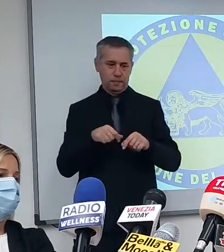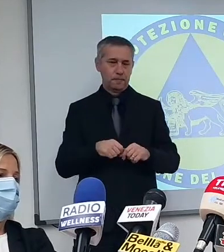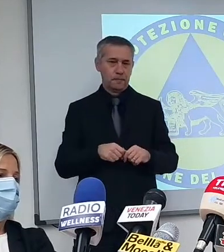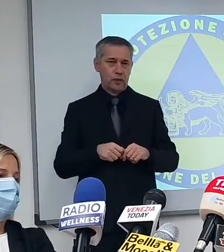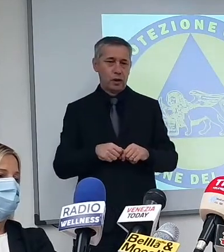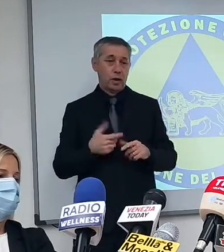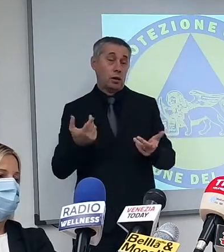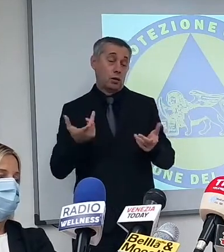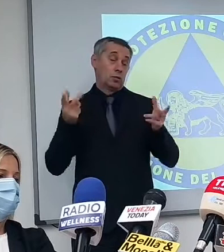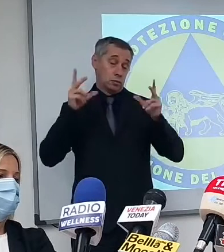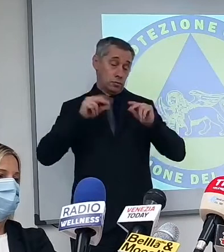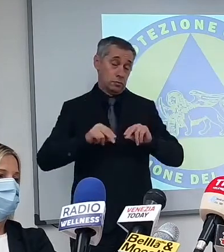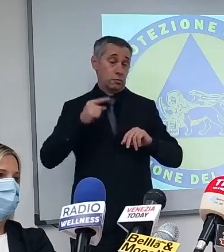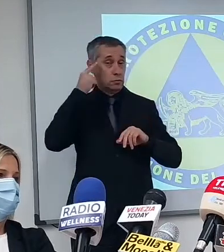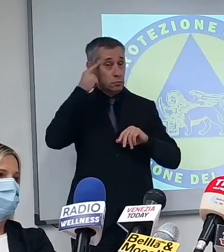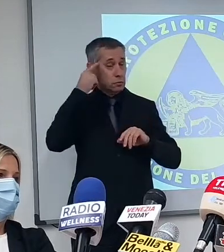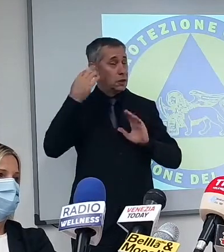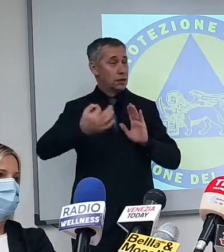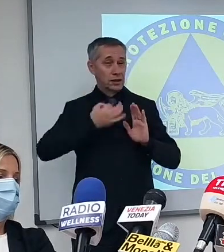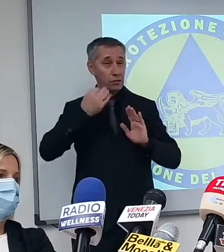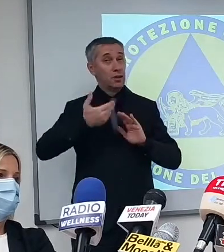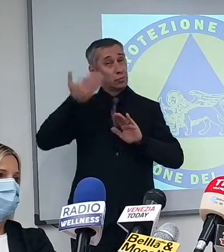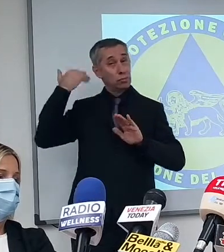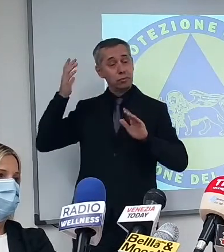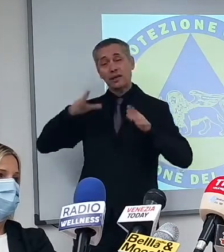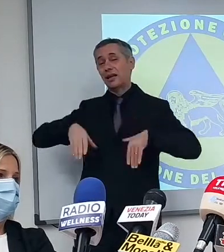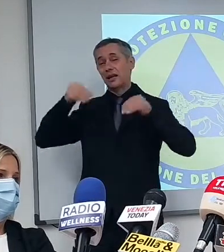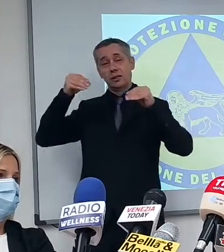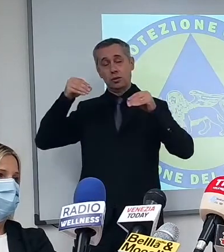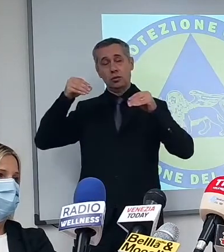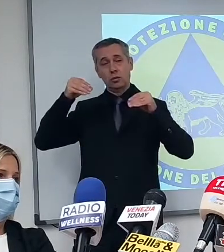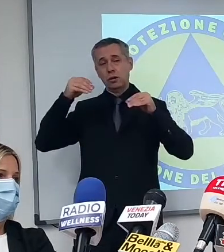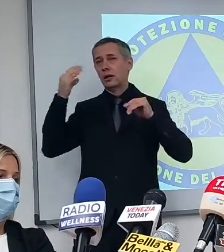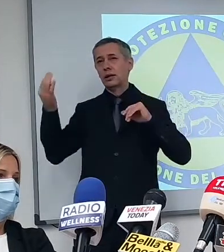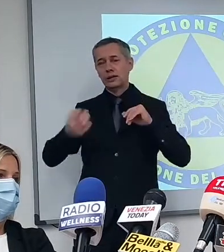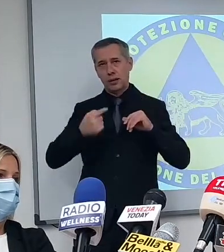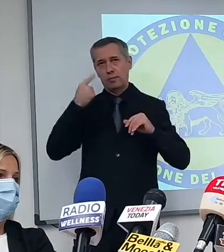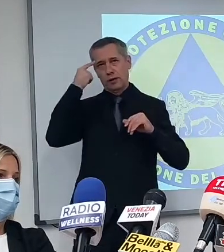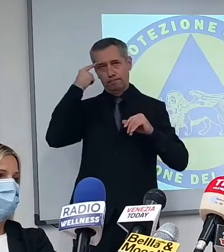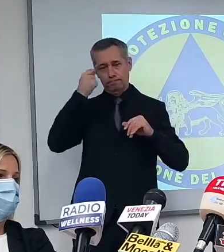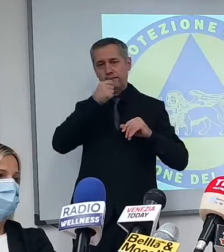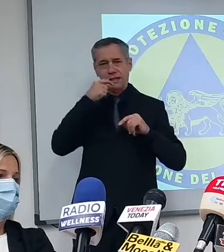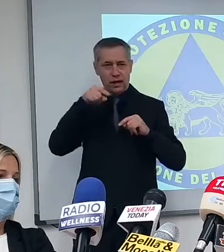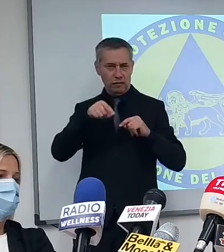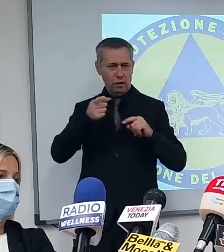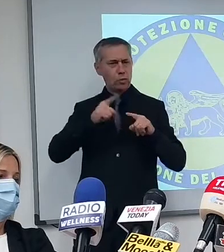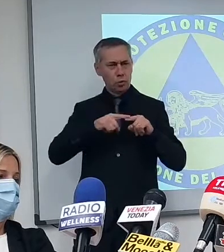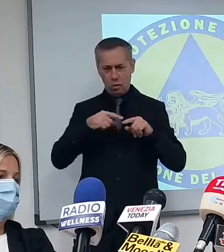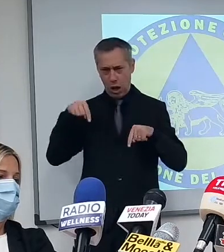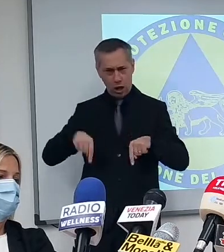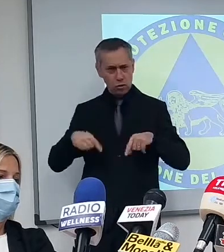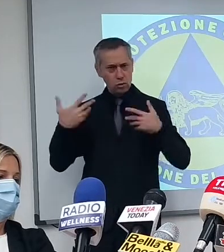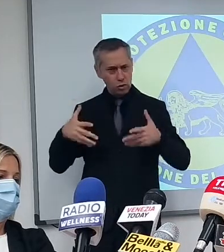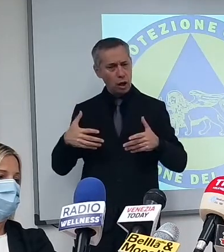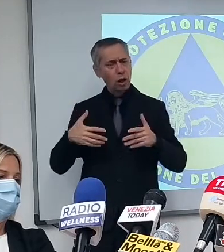abbiamo sempre puntato molto su questo aspetto fin dall'inizio. Abbiamo anche proprio già analizzato dei primi dati che adesso